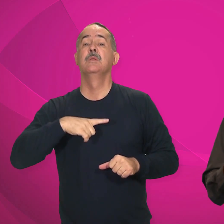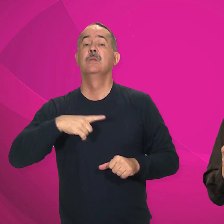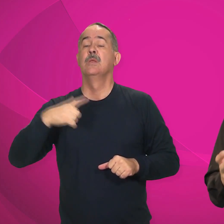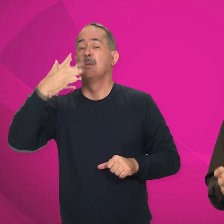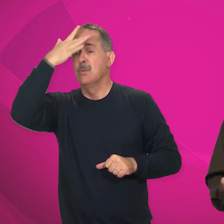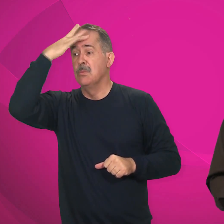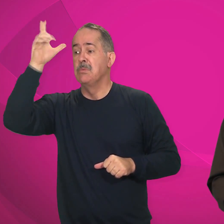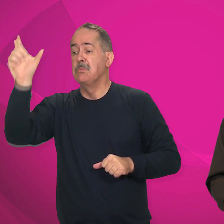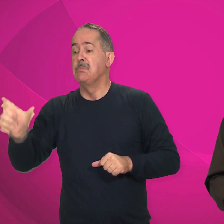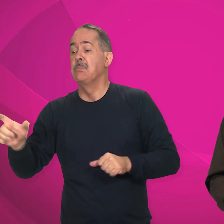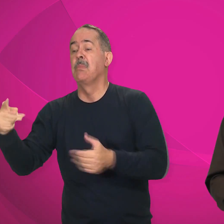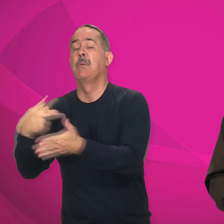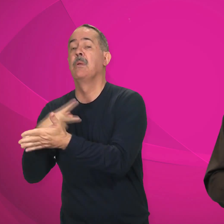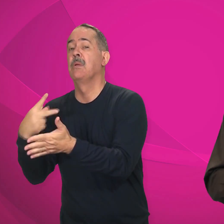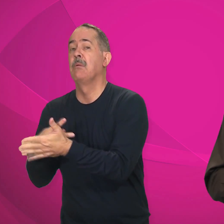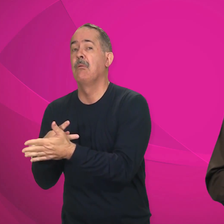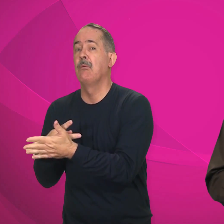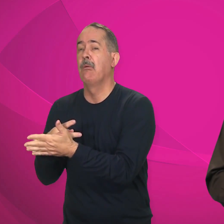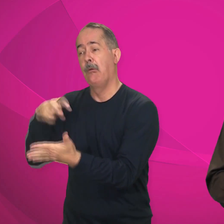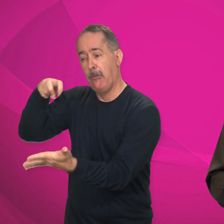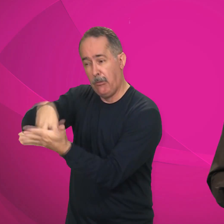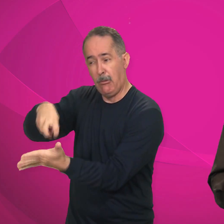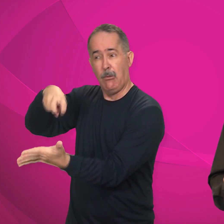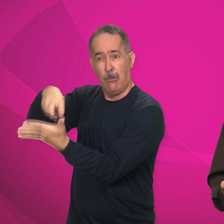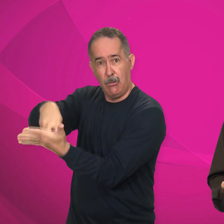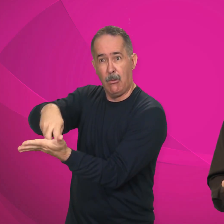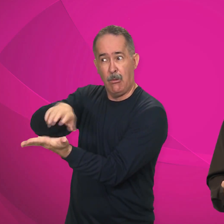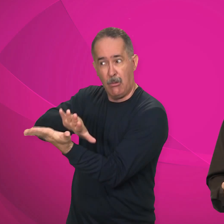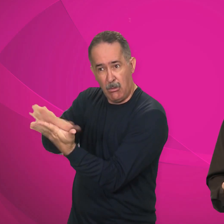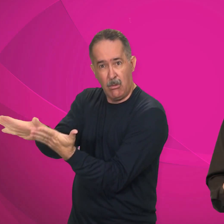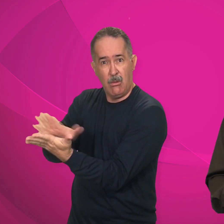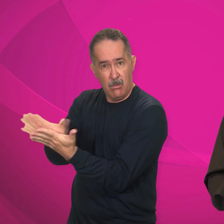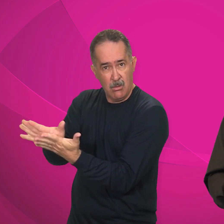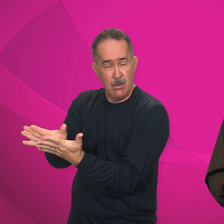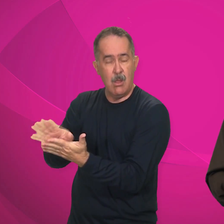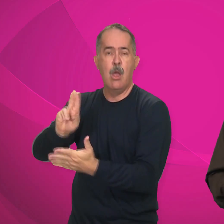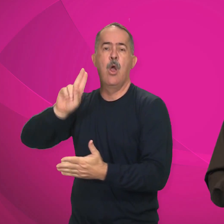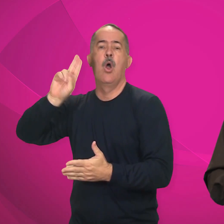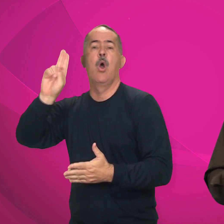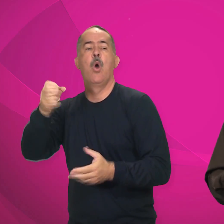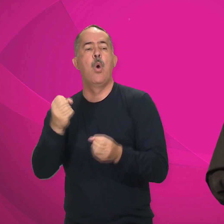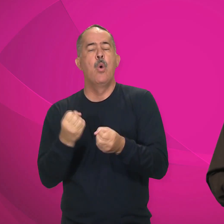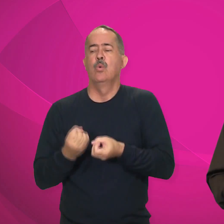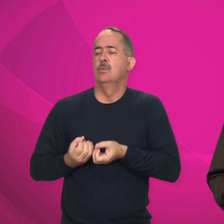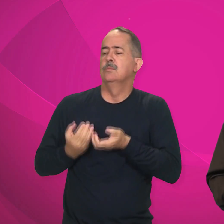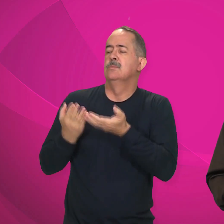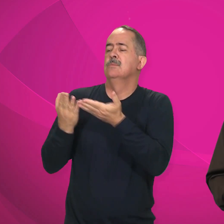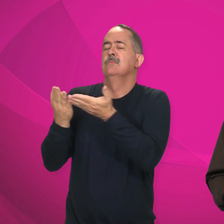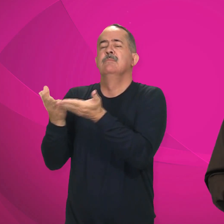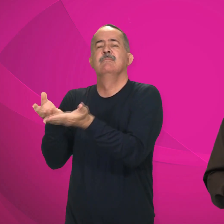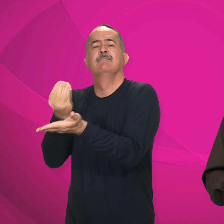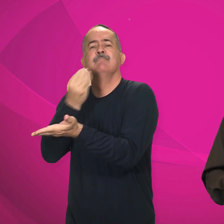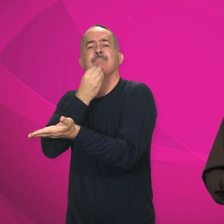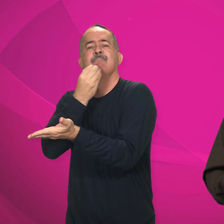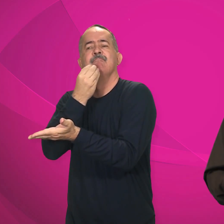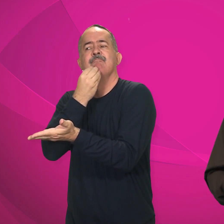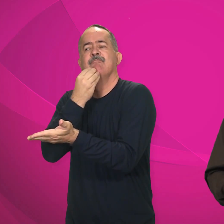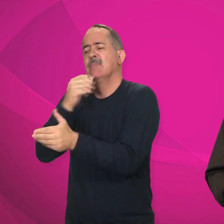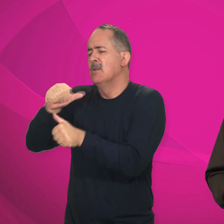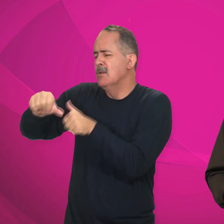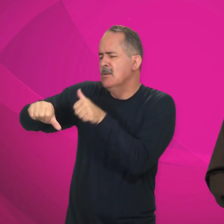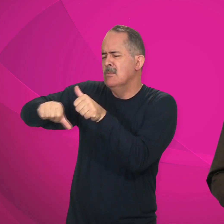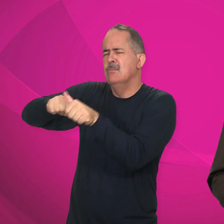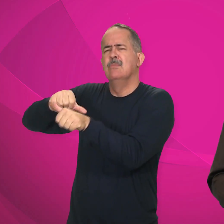de alguém que erra? Punição e exclusão? Ou você oferece novas chances para que a